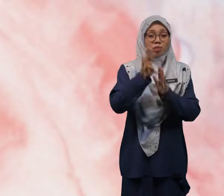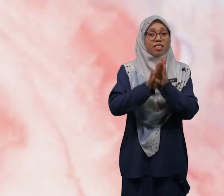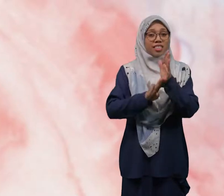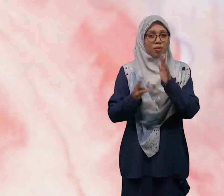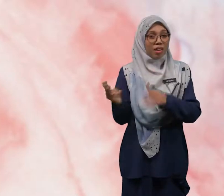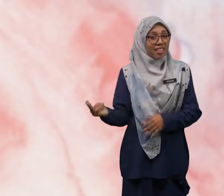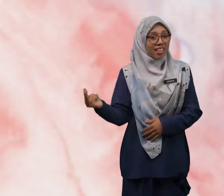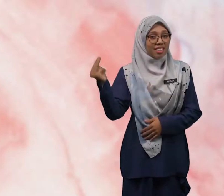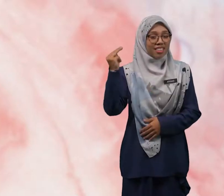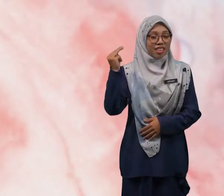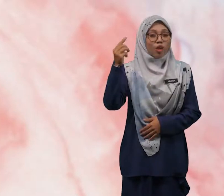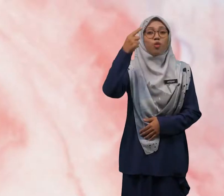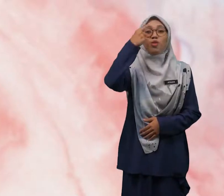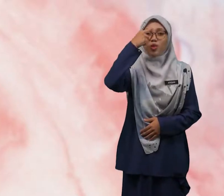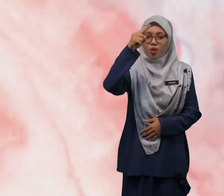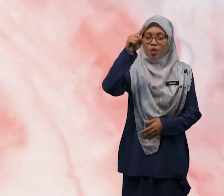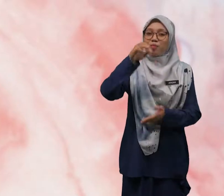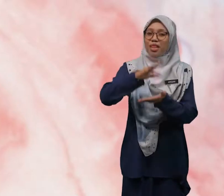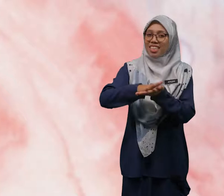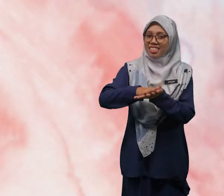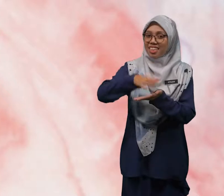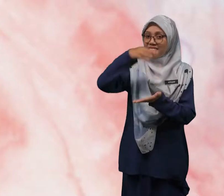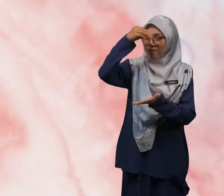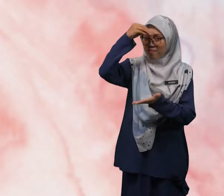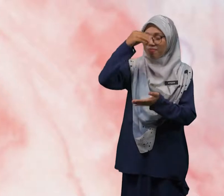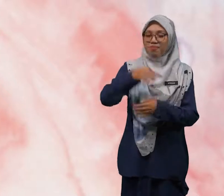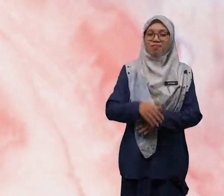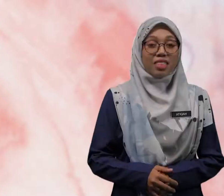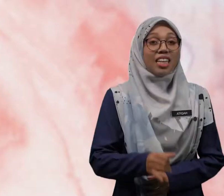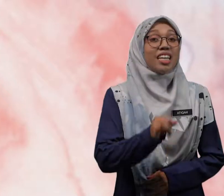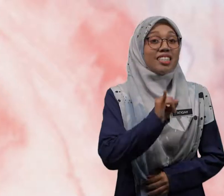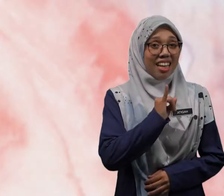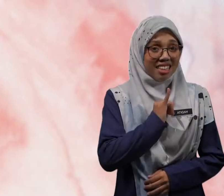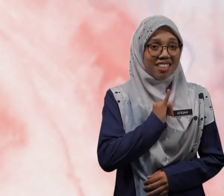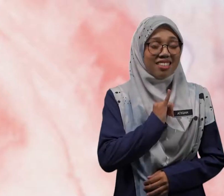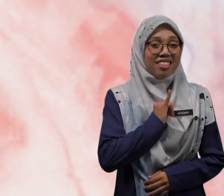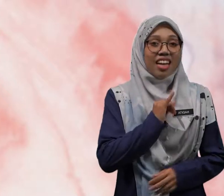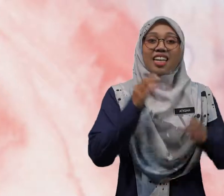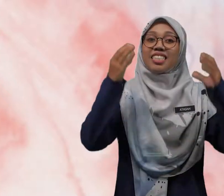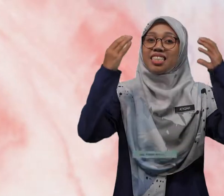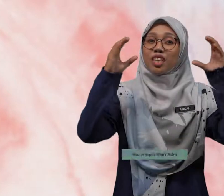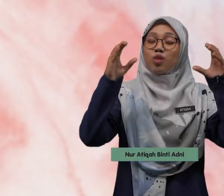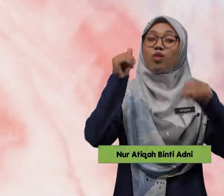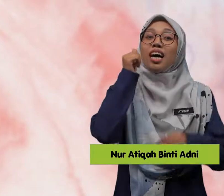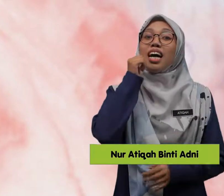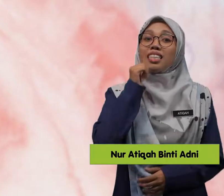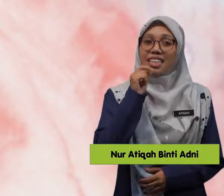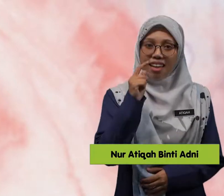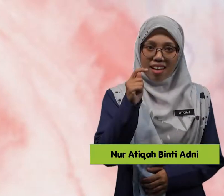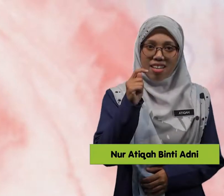bersemangat untuk belajar saya Cikgu Atika